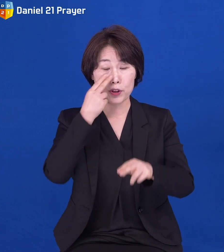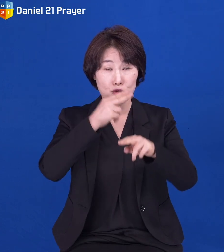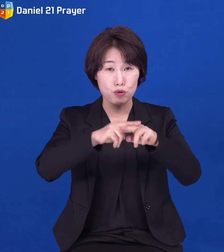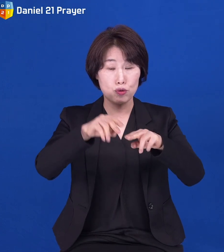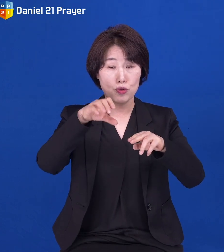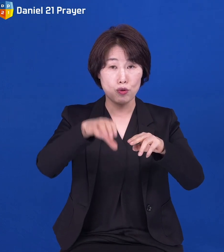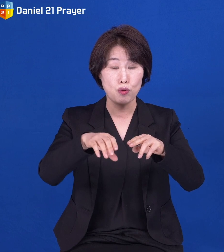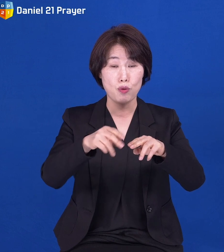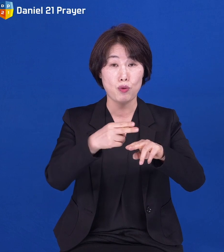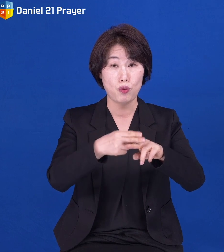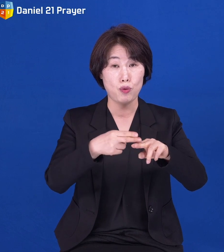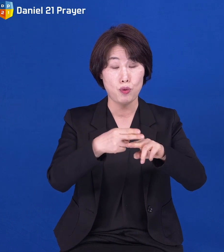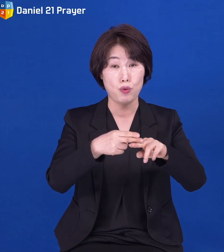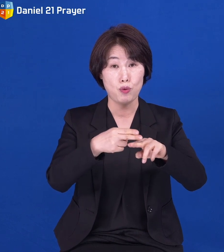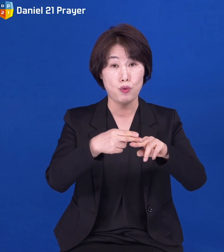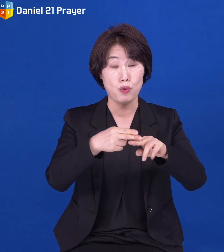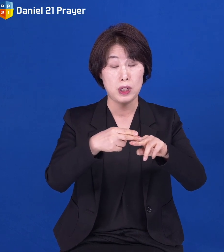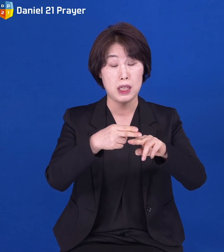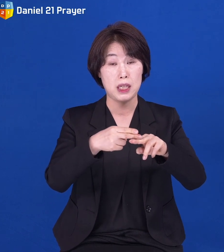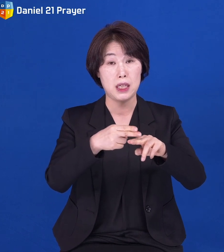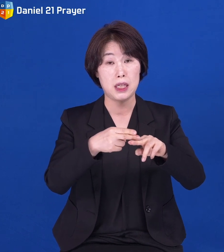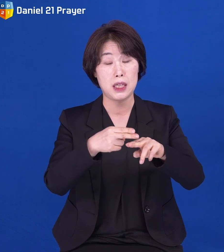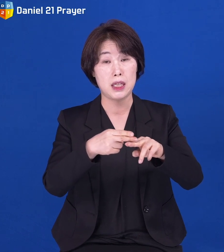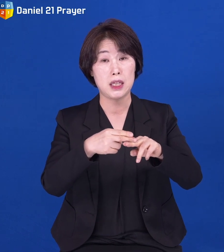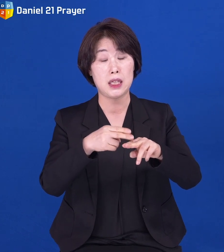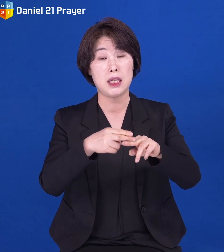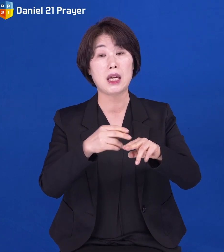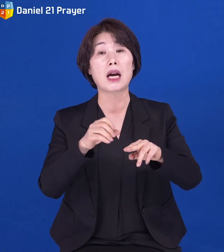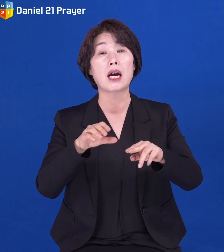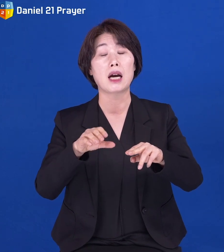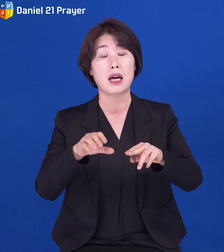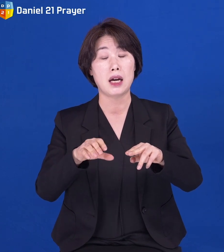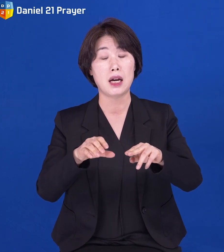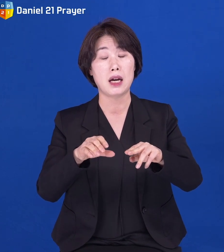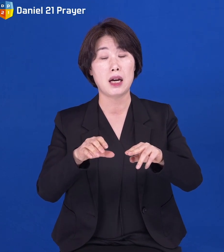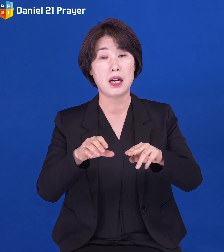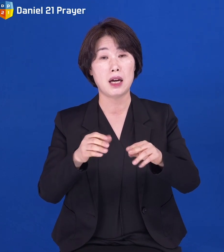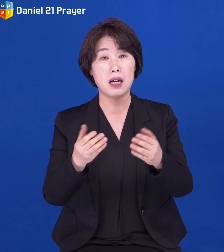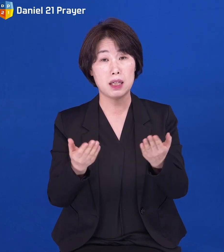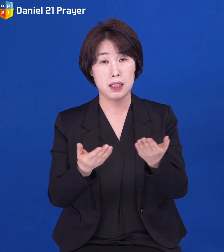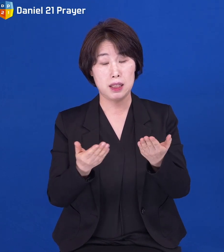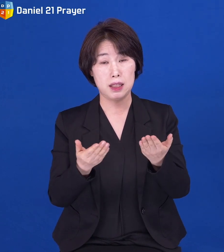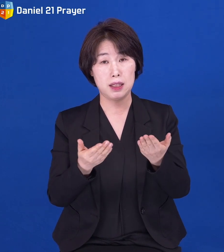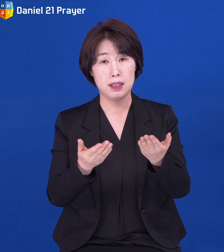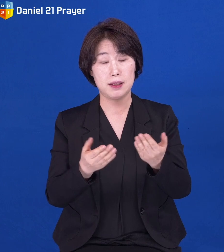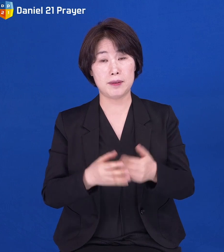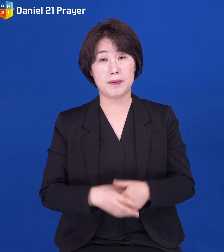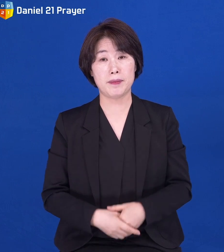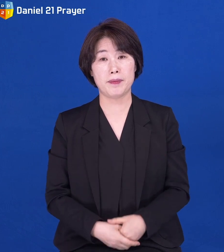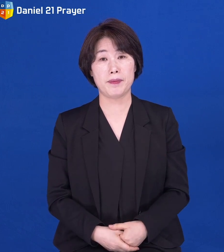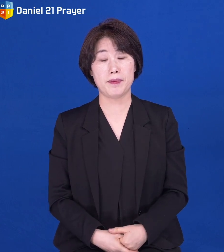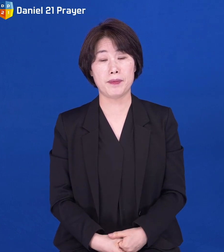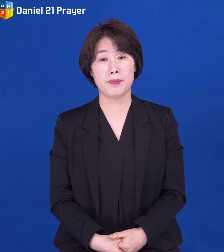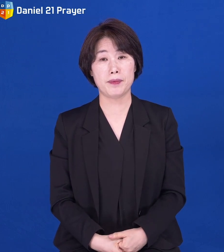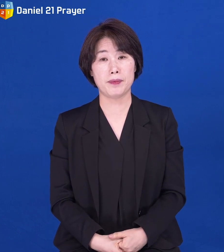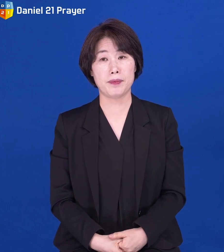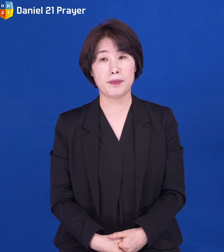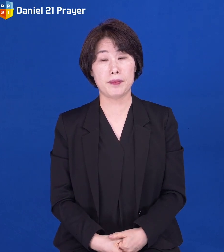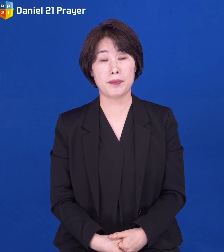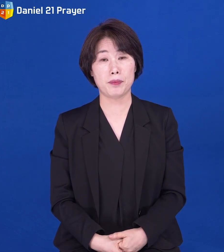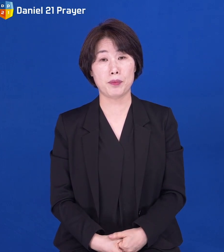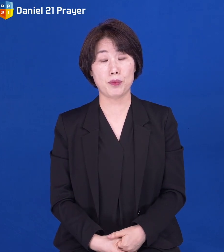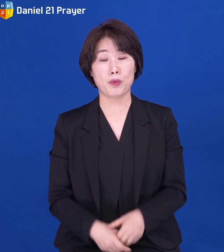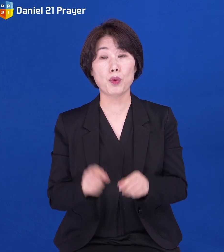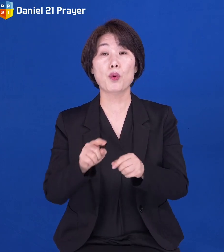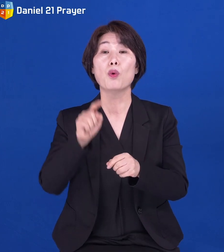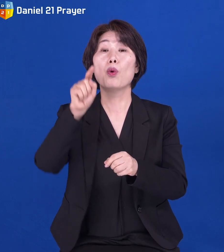저희 어머니가 그 밥을 해주시는 일을 하셨었는데, 그 바로